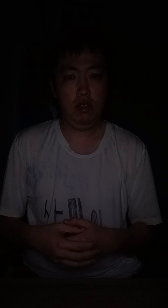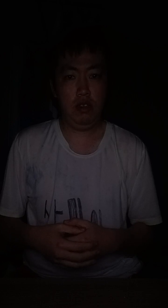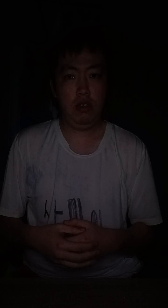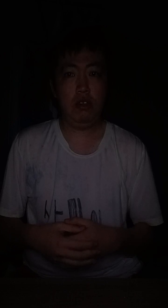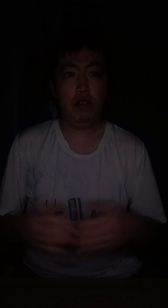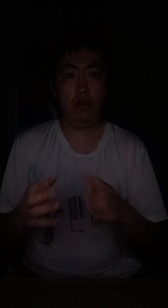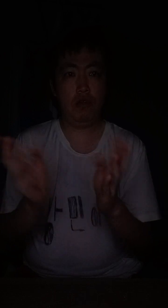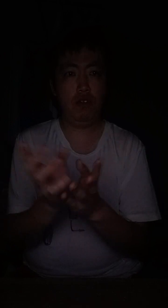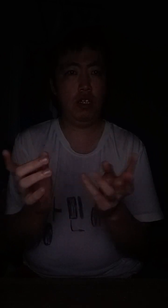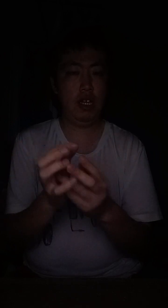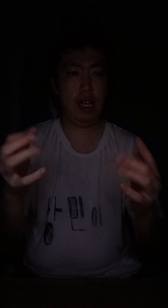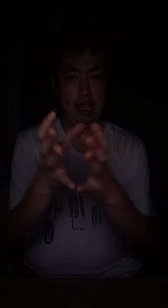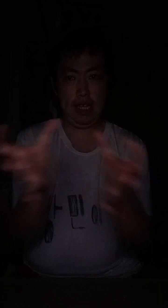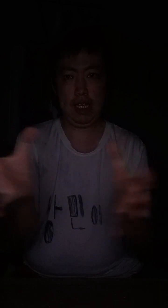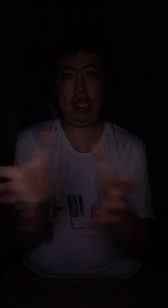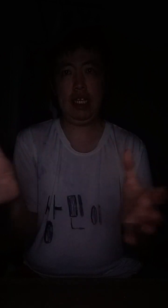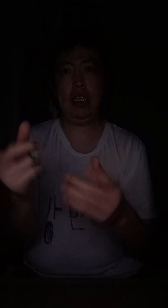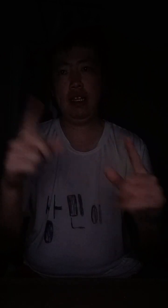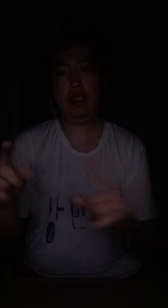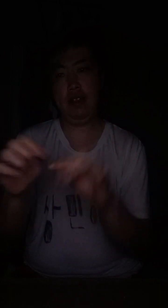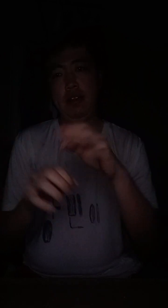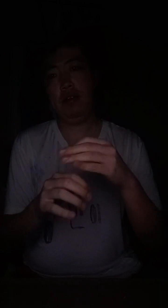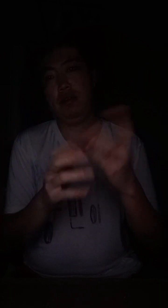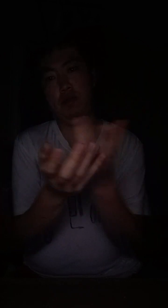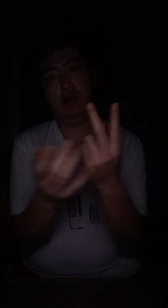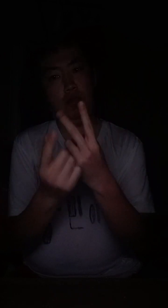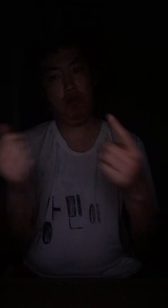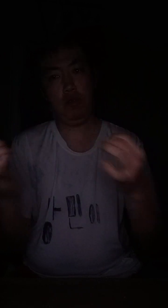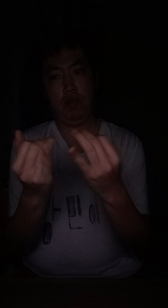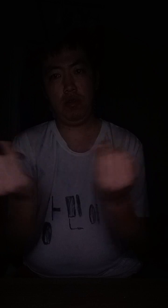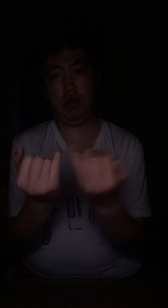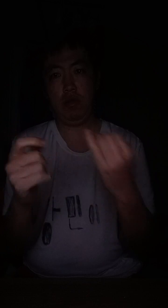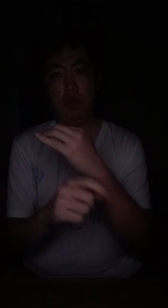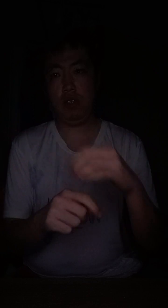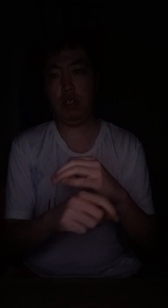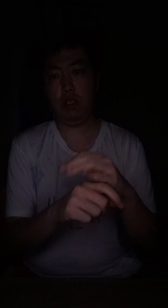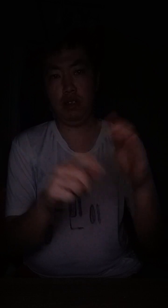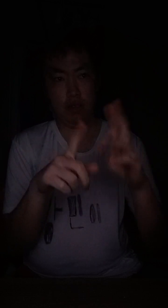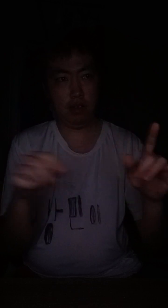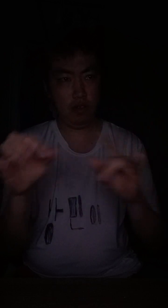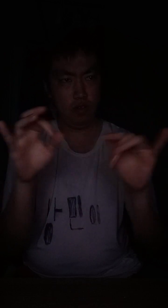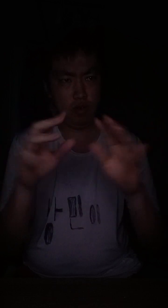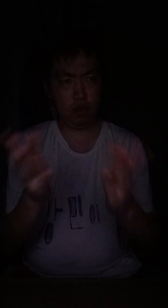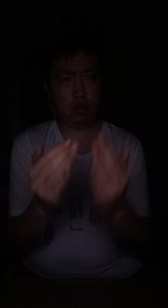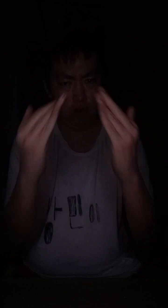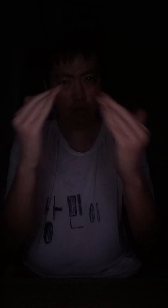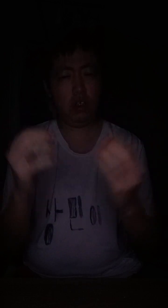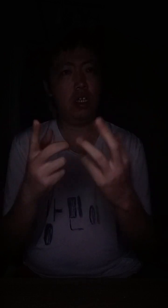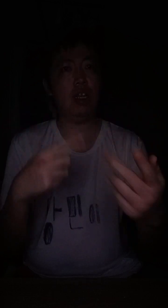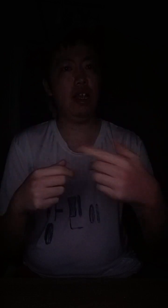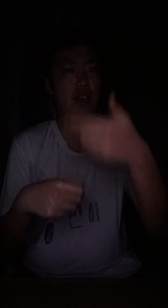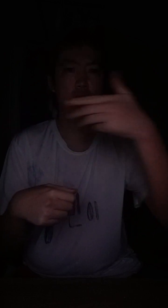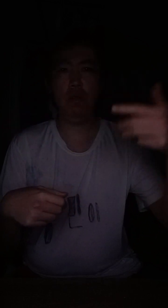서울 양천구의 아파트 단지 사이 310제곱미터 남짓한 공간에 샌드위치 패널로 지은 낡은 조립식